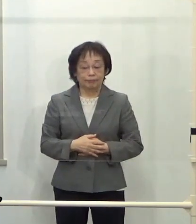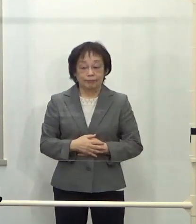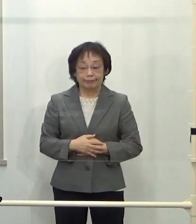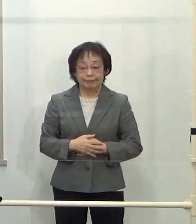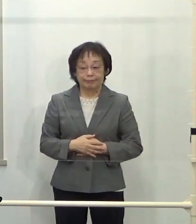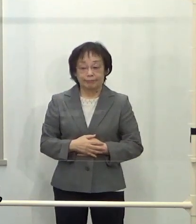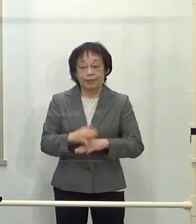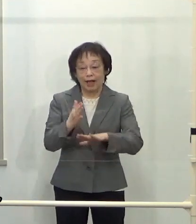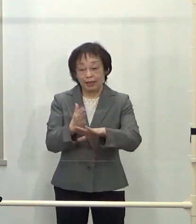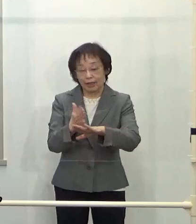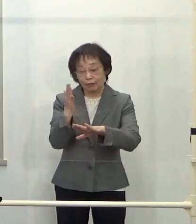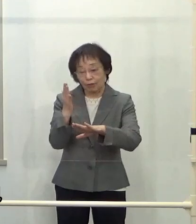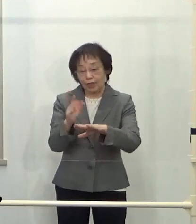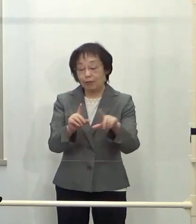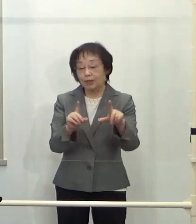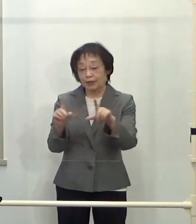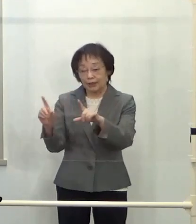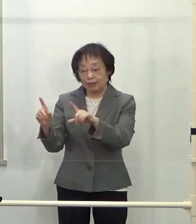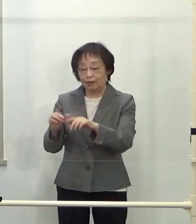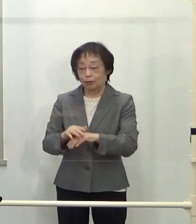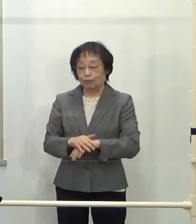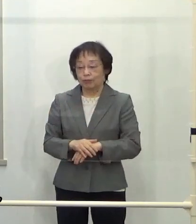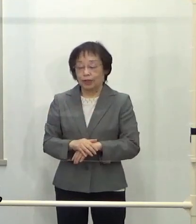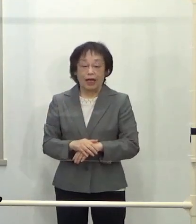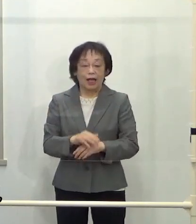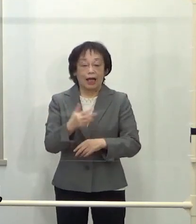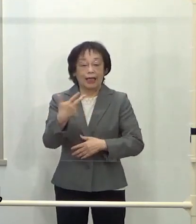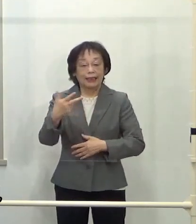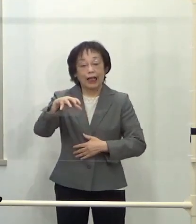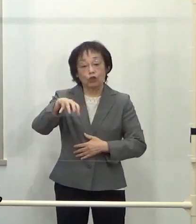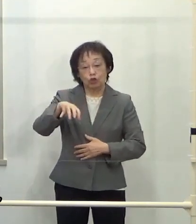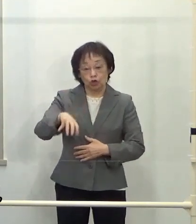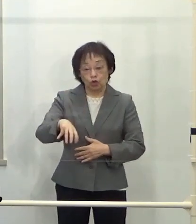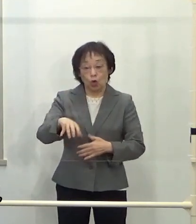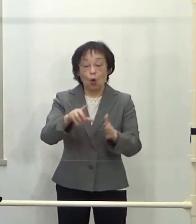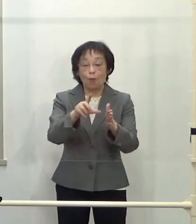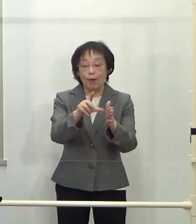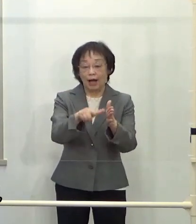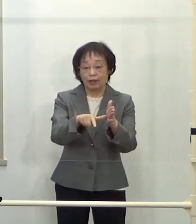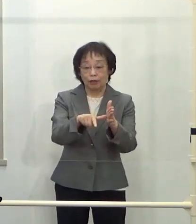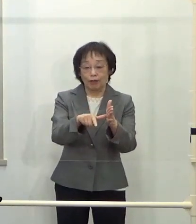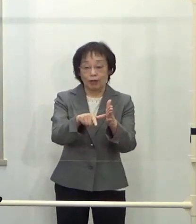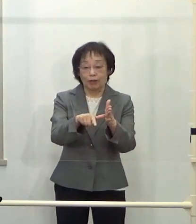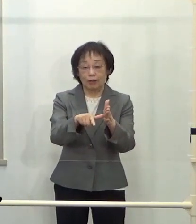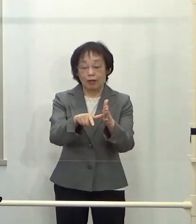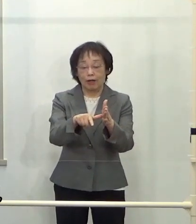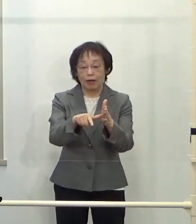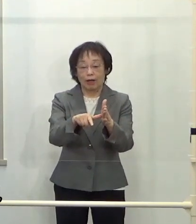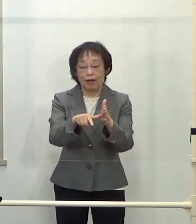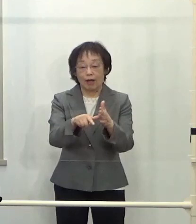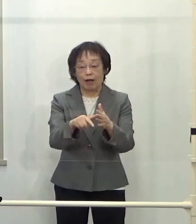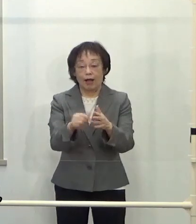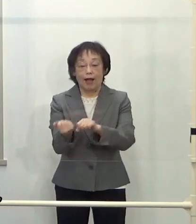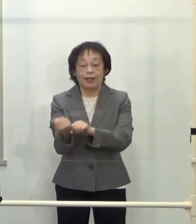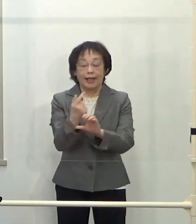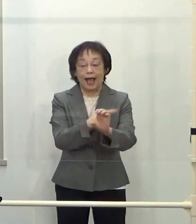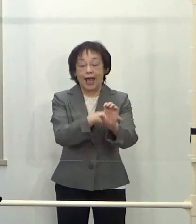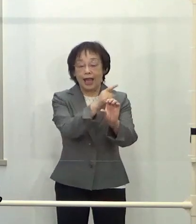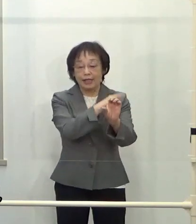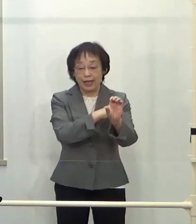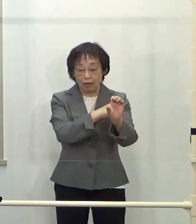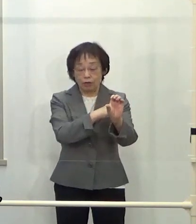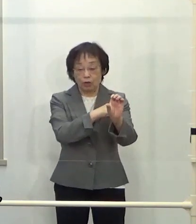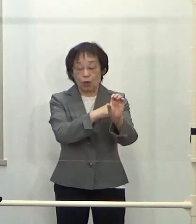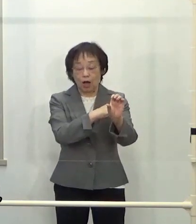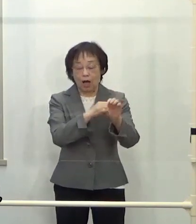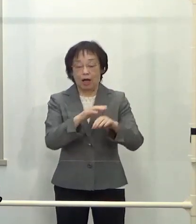ありがとうございます。 まあ、北九州の場合は再エネの導入量というのは浜松に